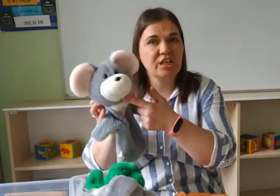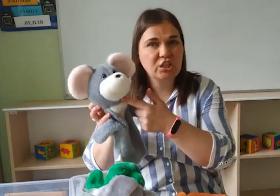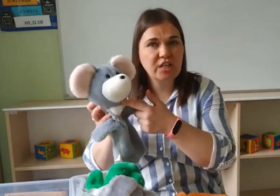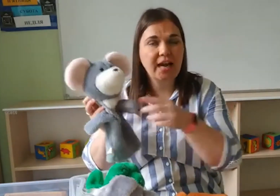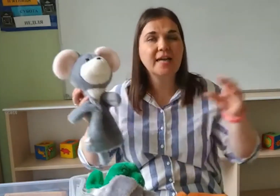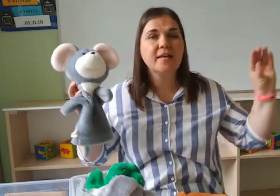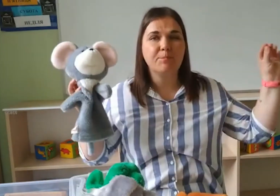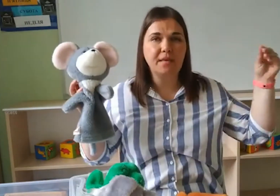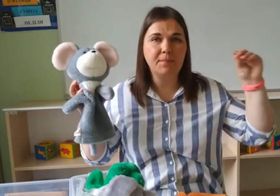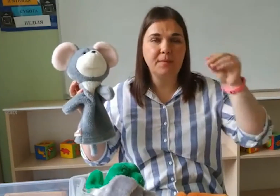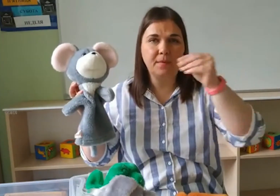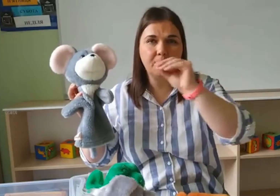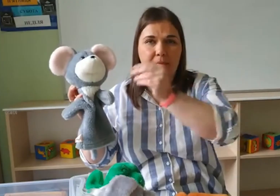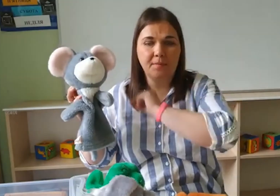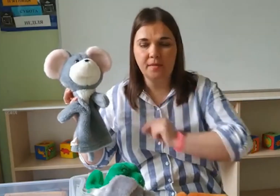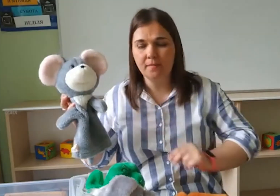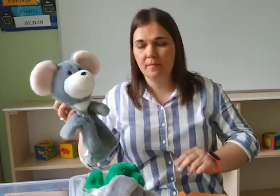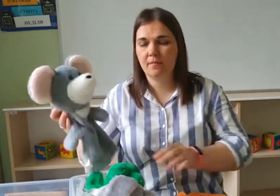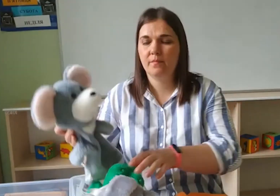Миша. Пі-пі-пі-пі-пі-пі.